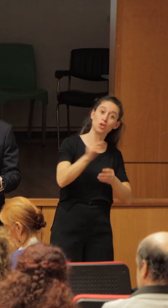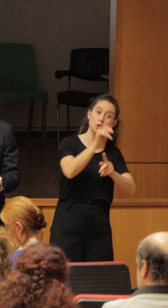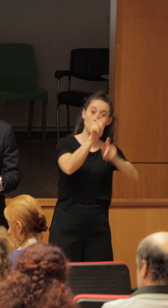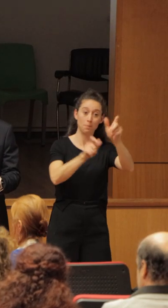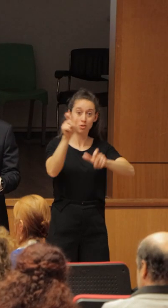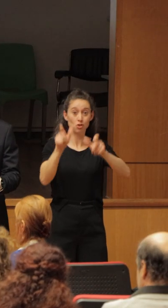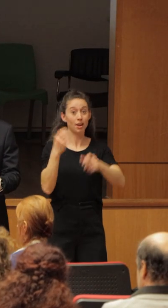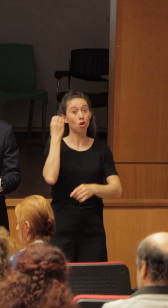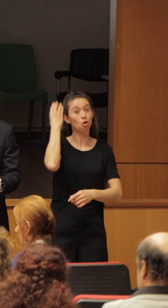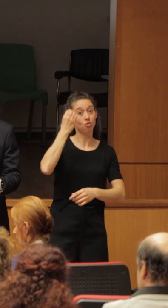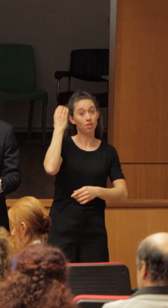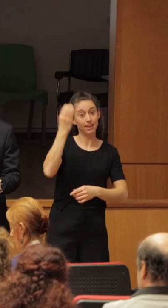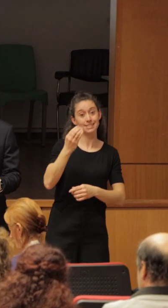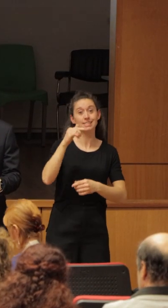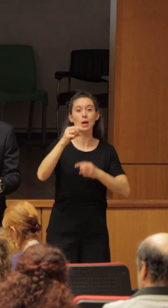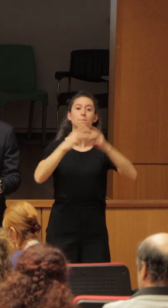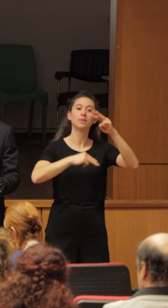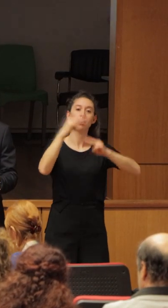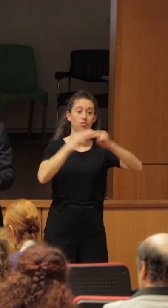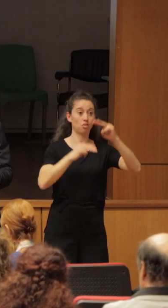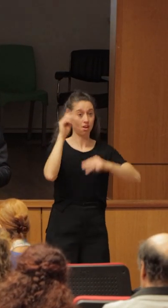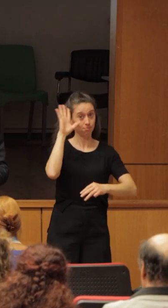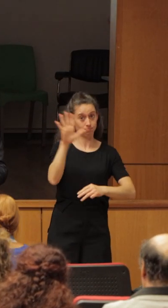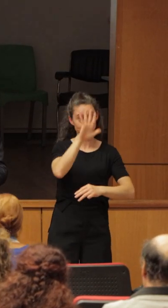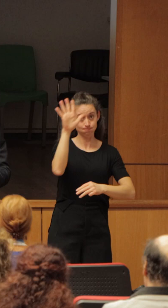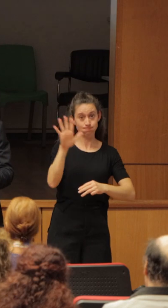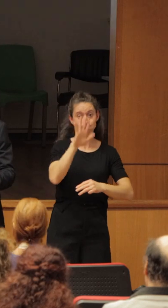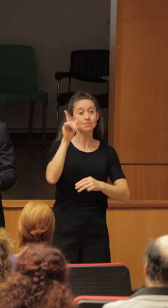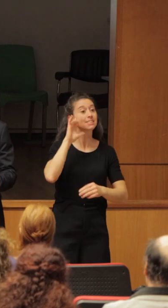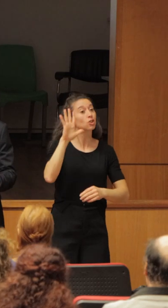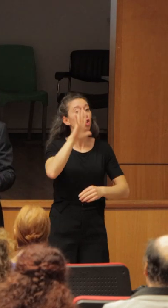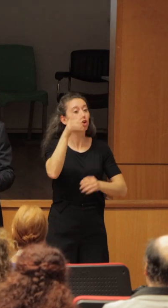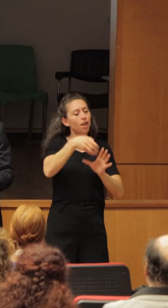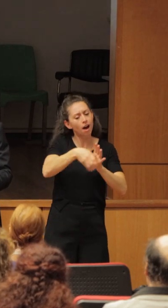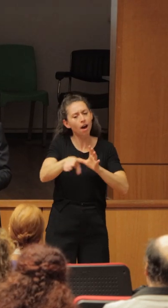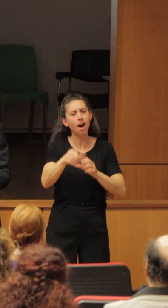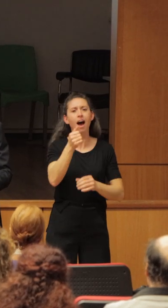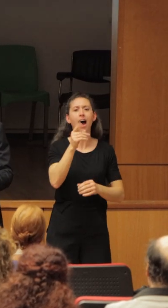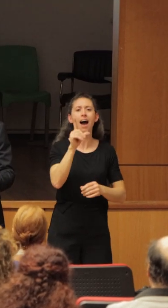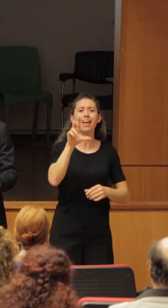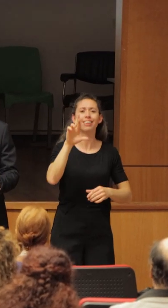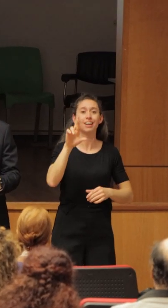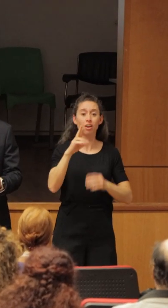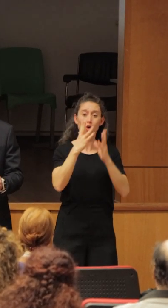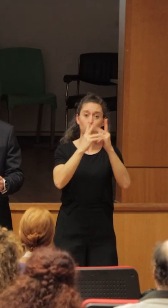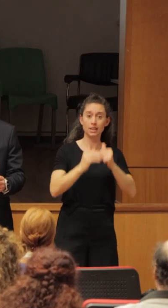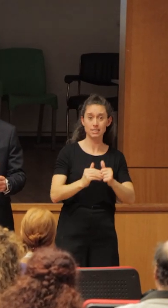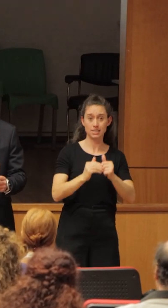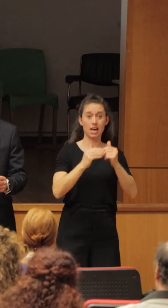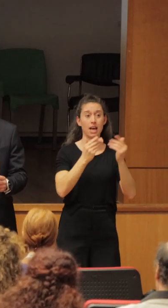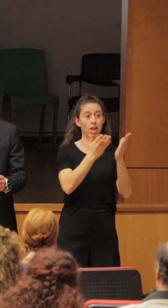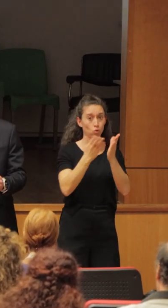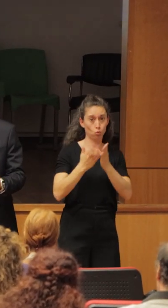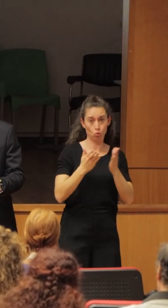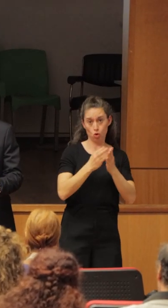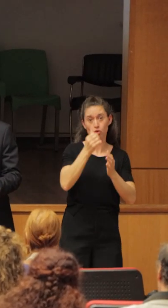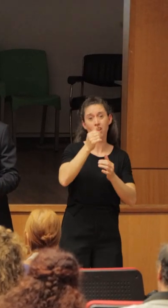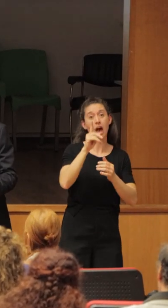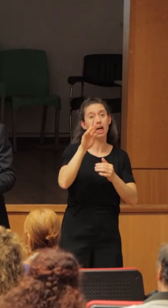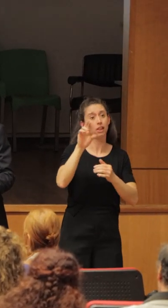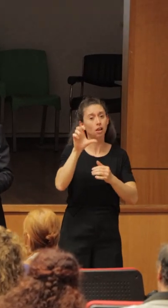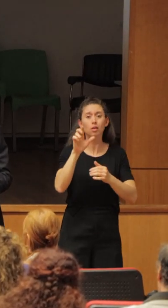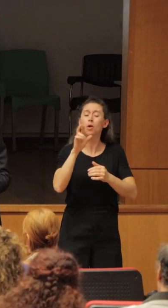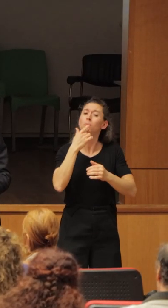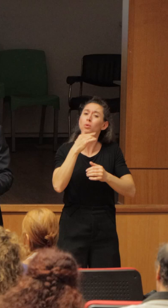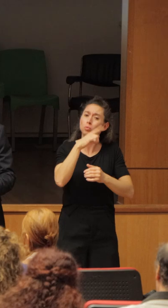bienvenidos a la conferencia magistral de BK para terapéuticas y psicología adleriana organizada por el Centro de Estudios Adlerianos. Para quienes no